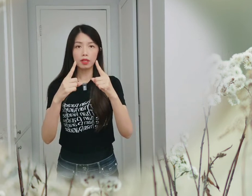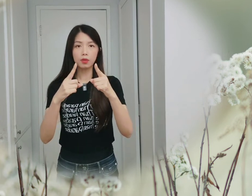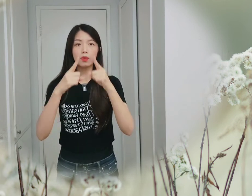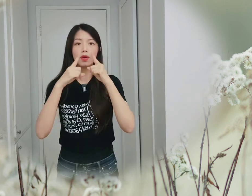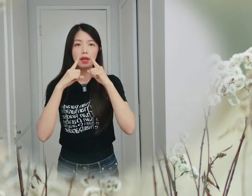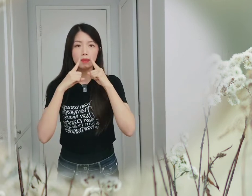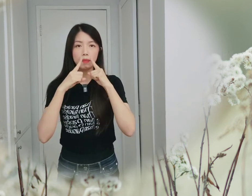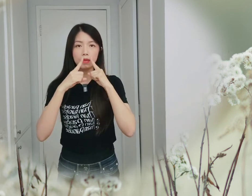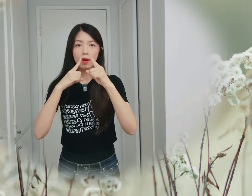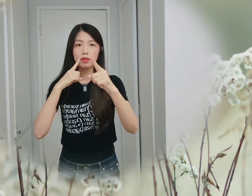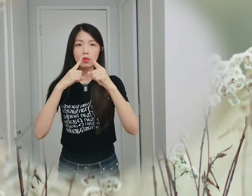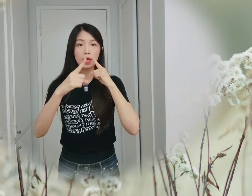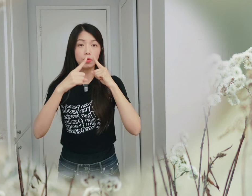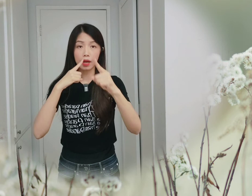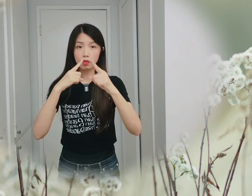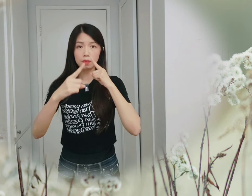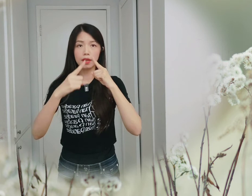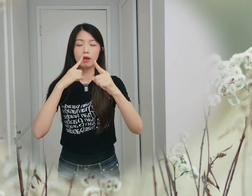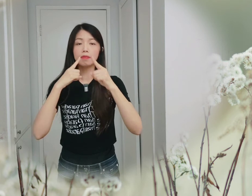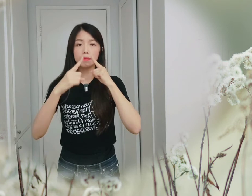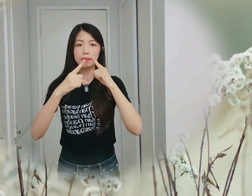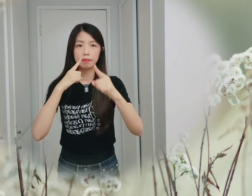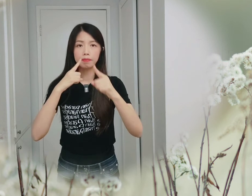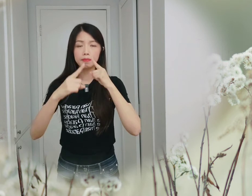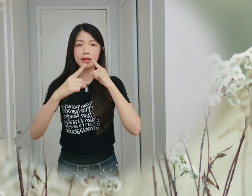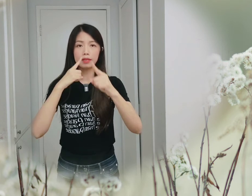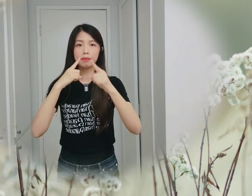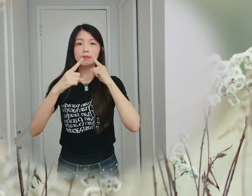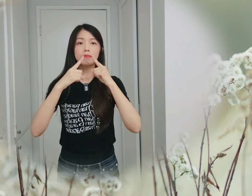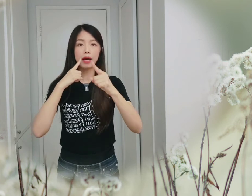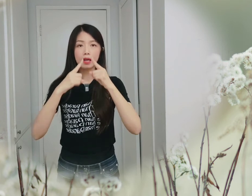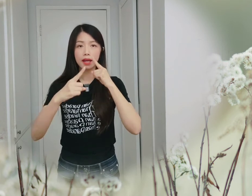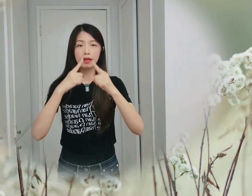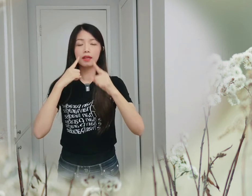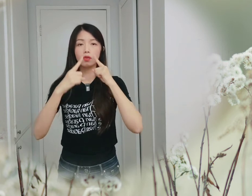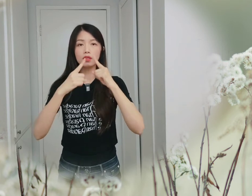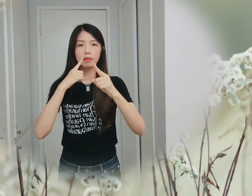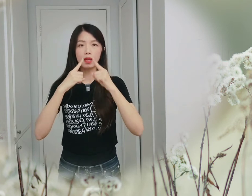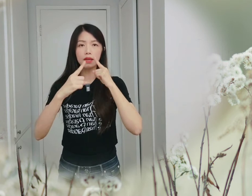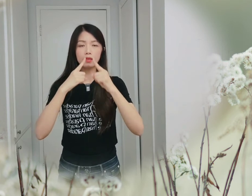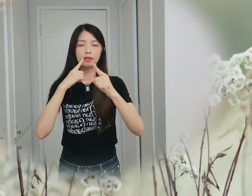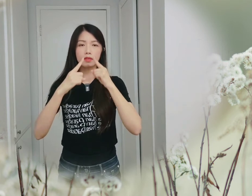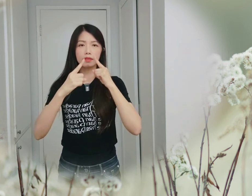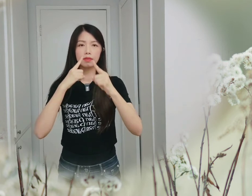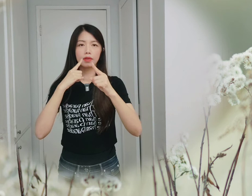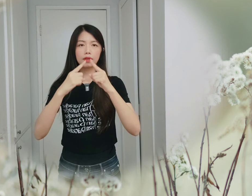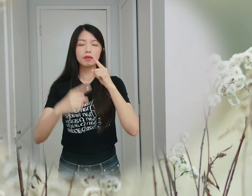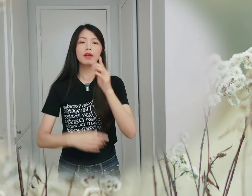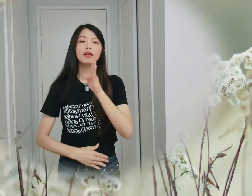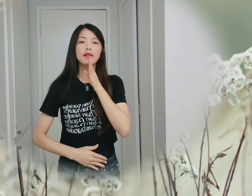마주보게 하시고 입 앞에서 한 손씩 앞으로 나가주시면 돼요. 말씀, 말하다 이런 뜻입니다.